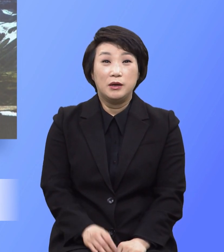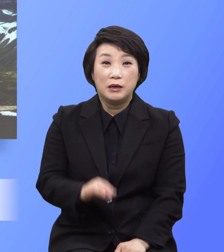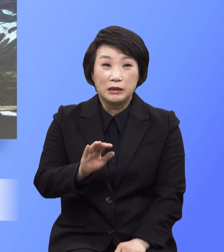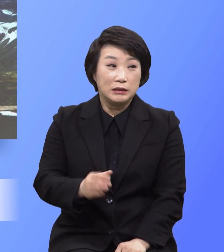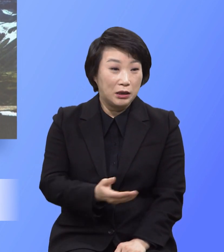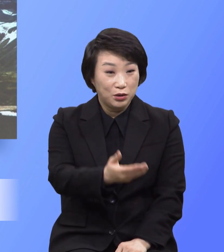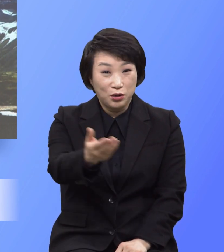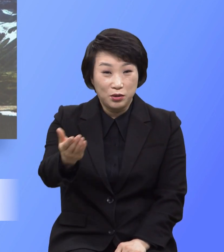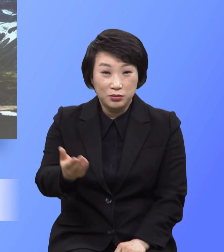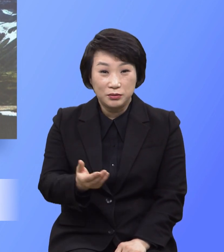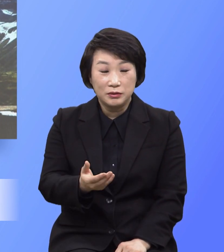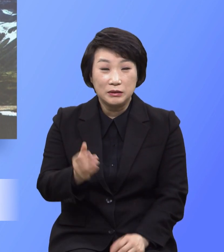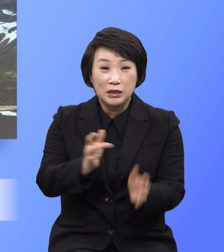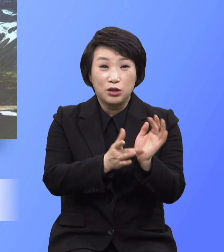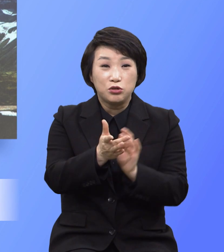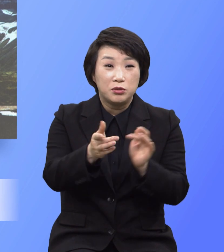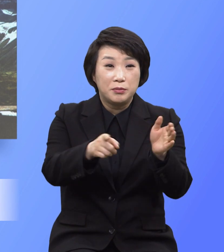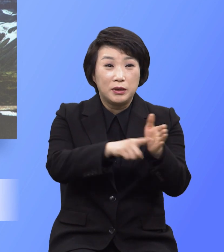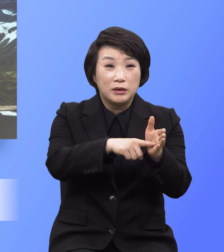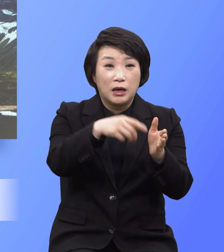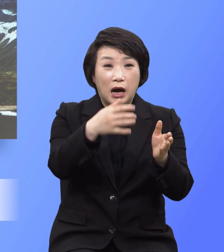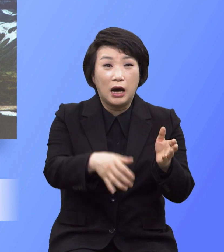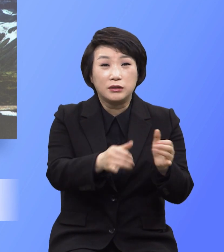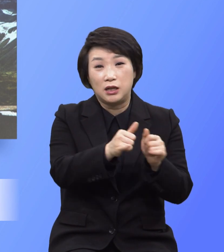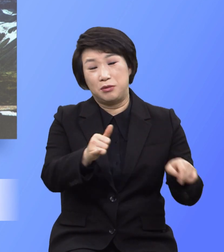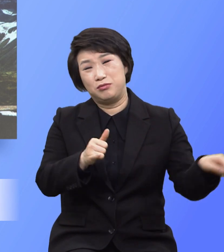근데 예수 안 믿는 사람은